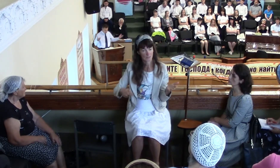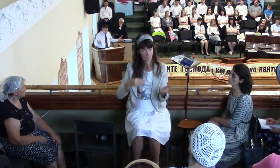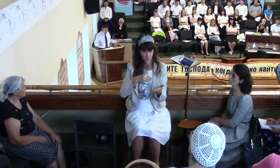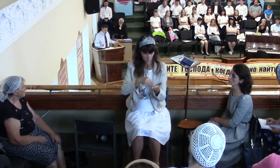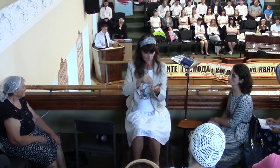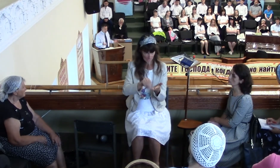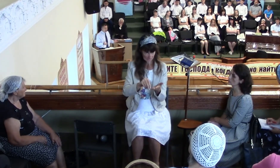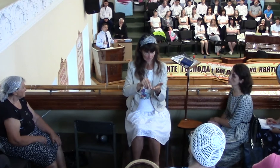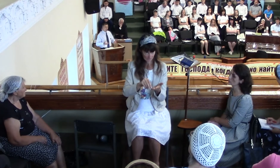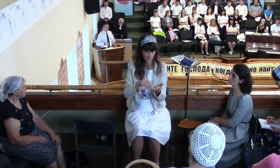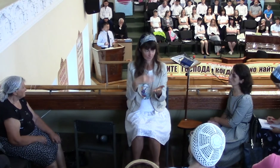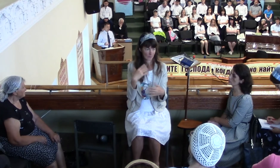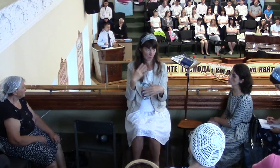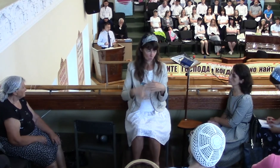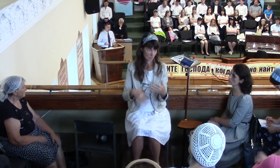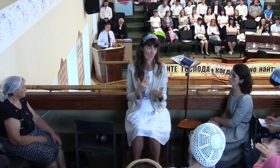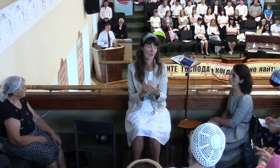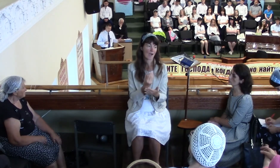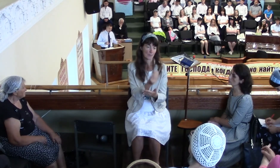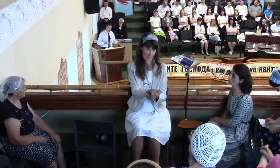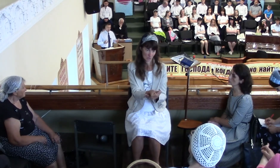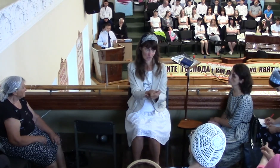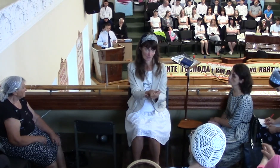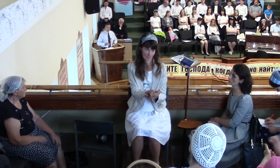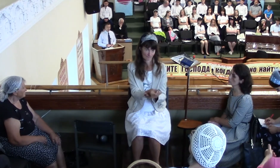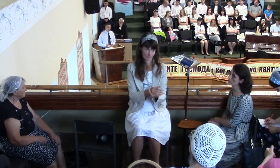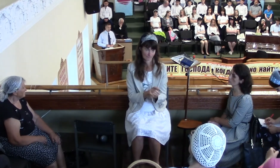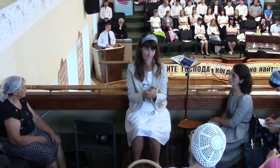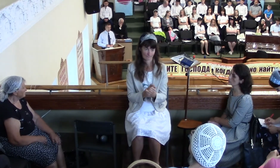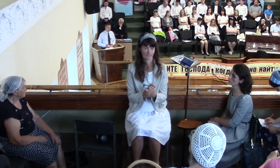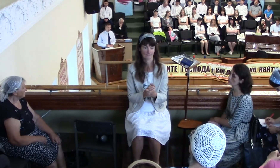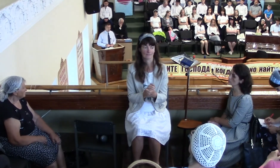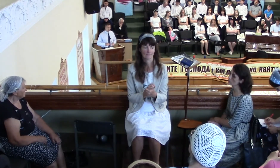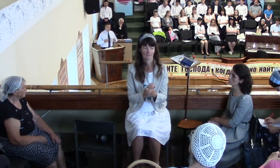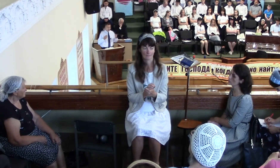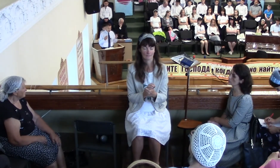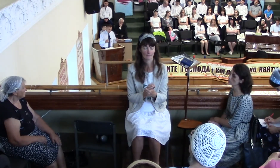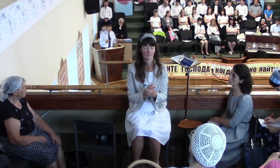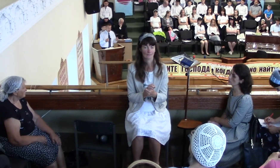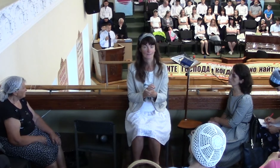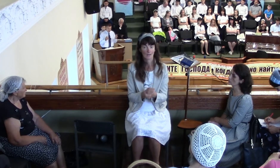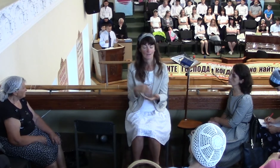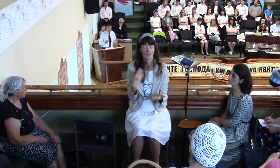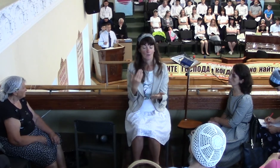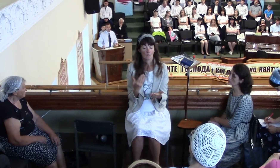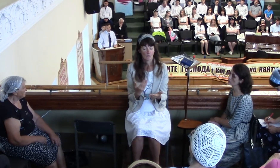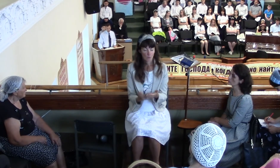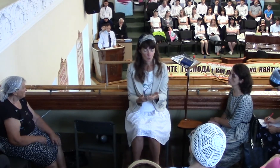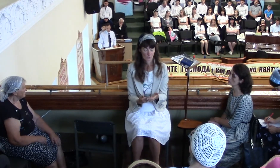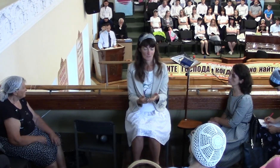что сегодня мы вспоминаем, страдание и смерть Христову, вот это была